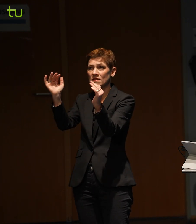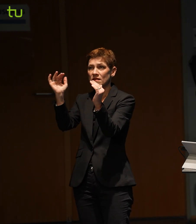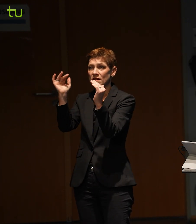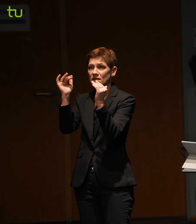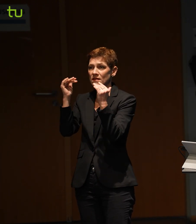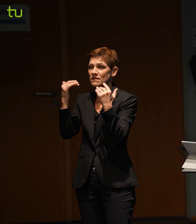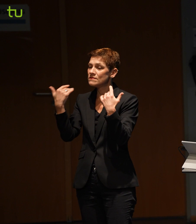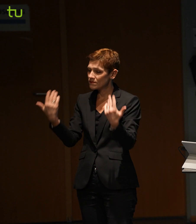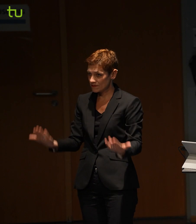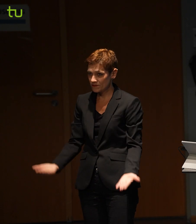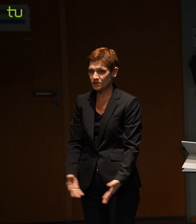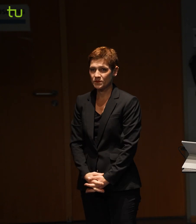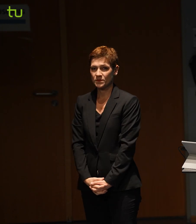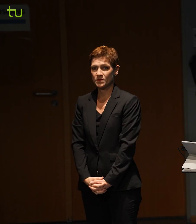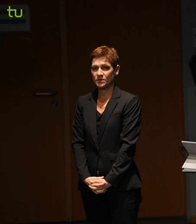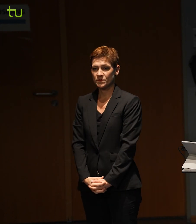kommen.